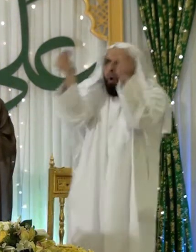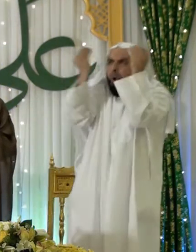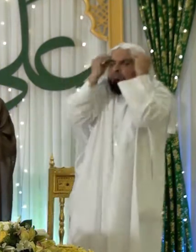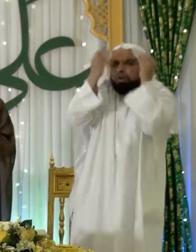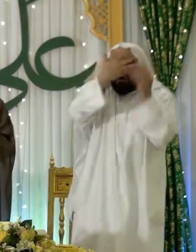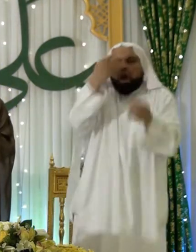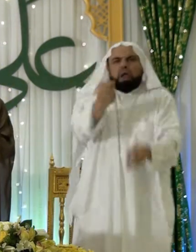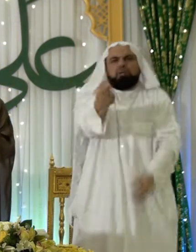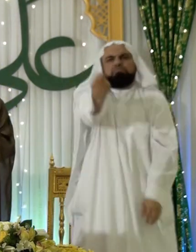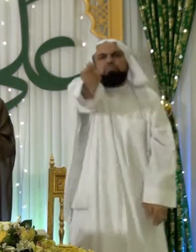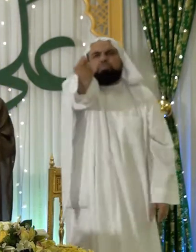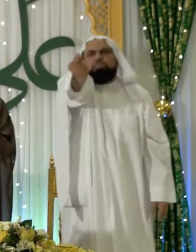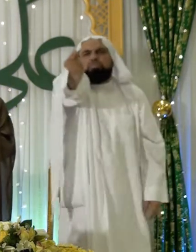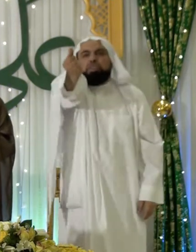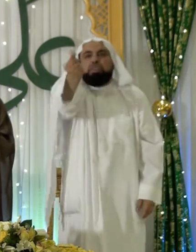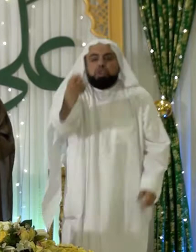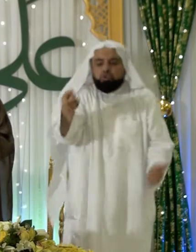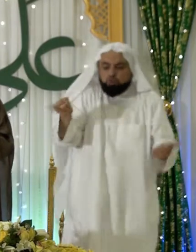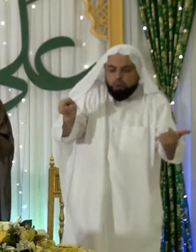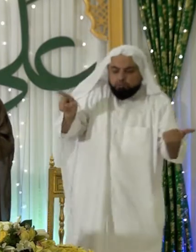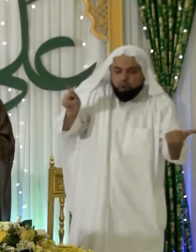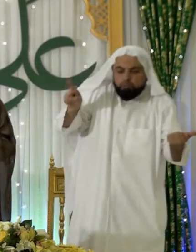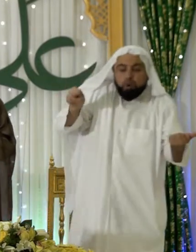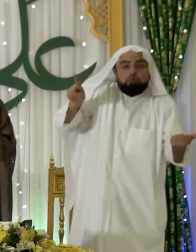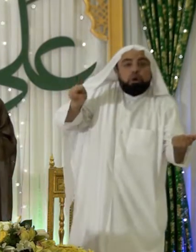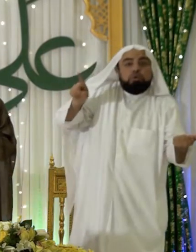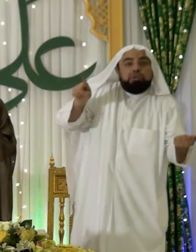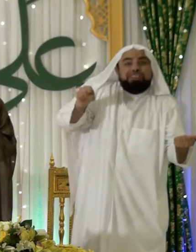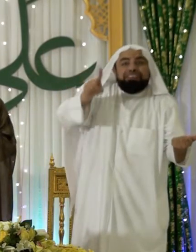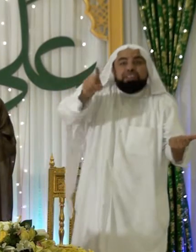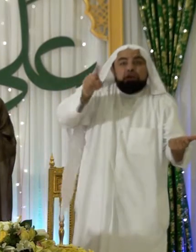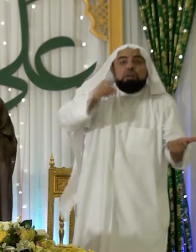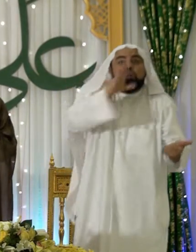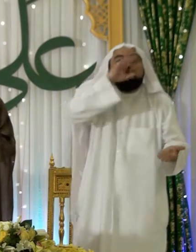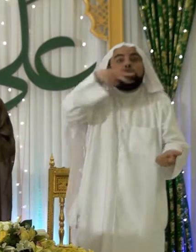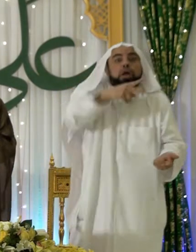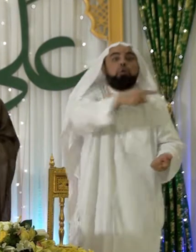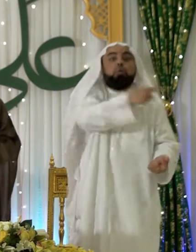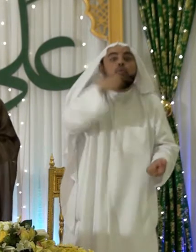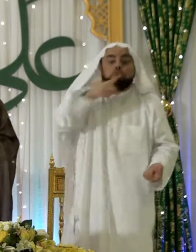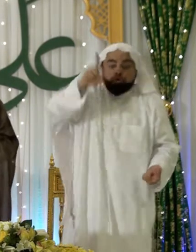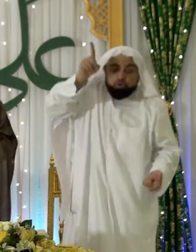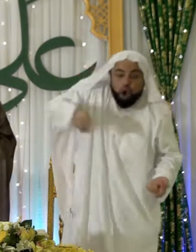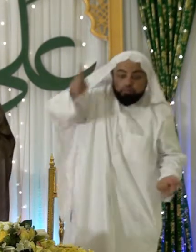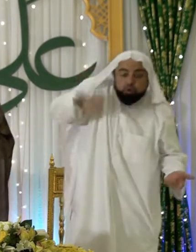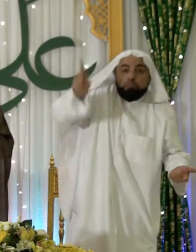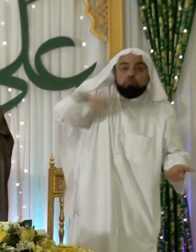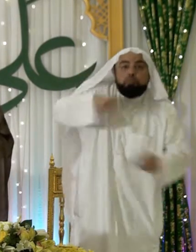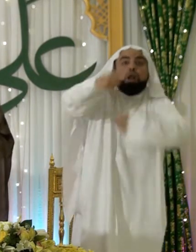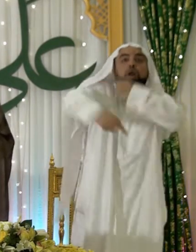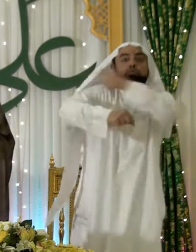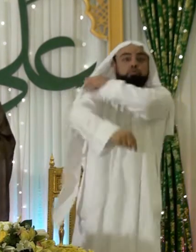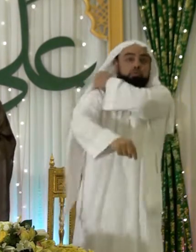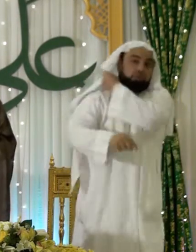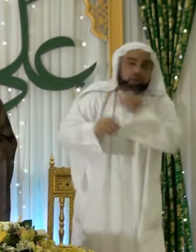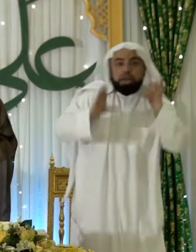وآله يوميا في كل يوم. هو علي يقول في كل يوم،